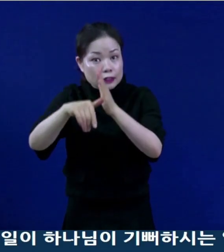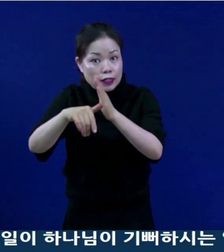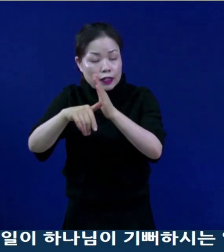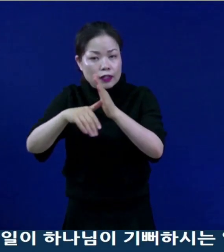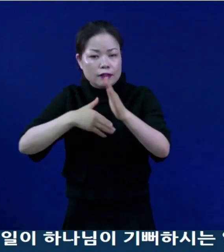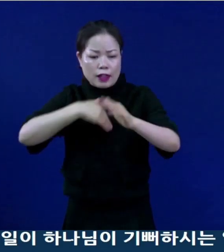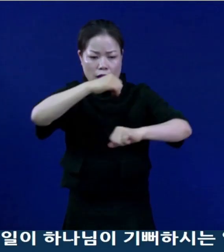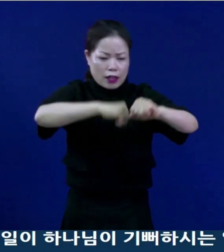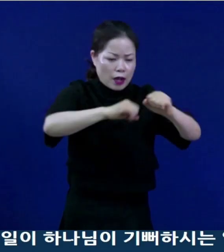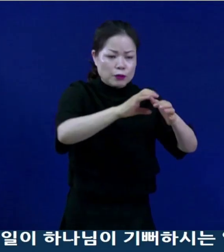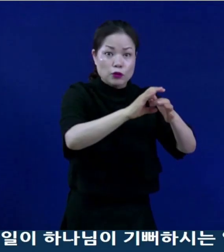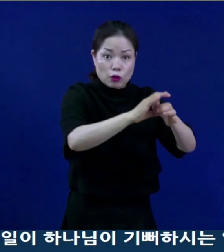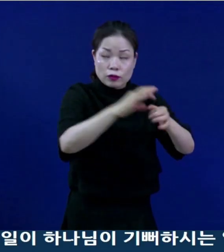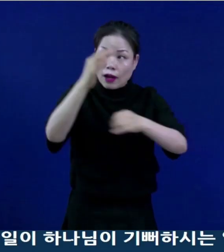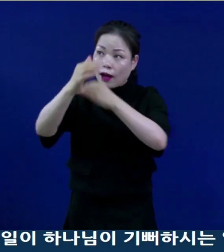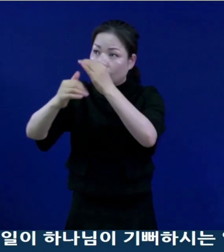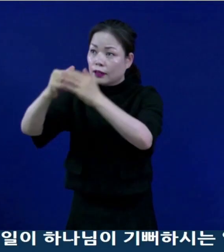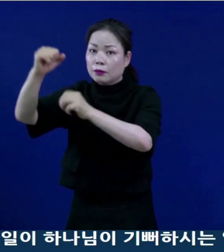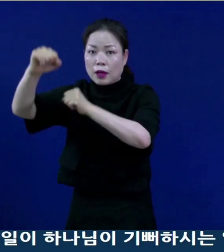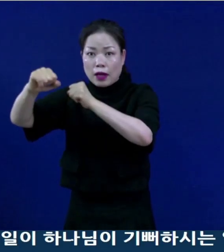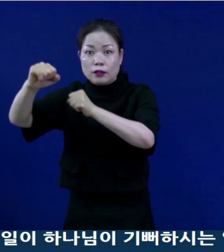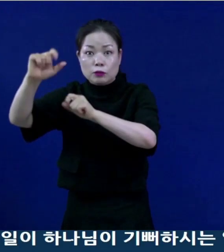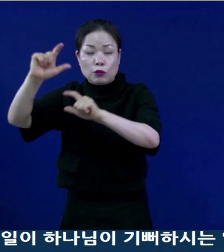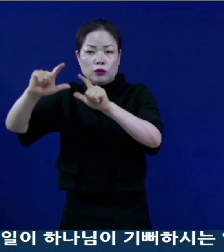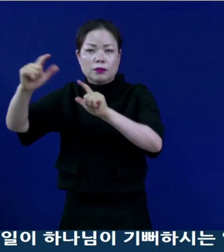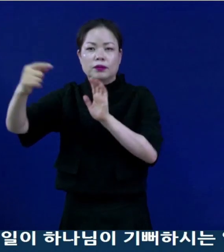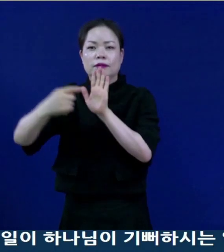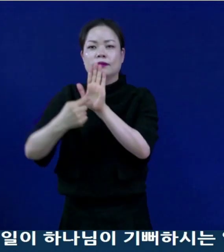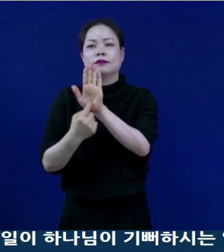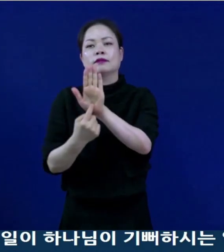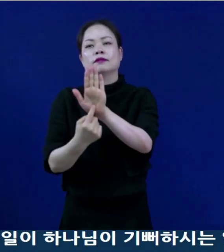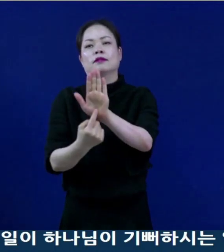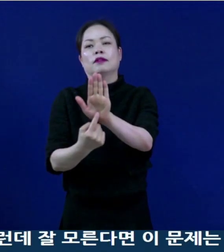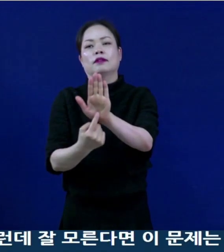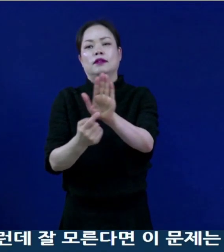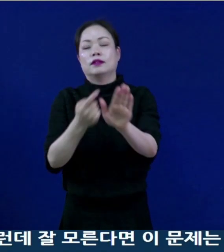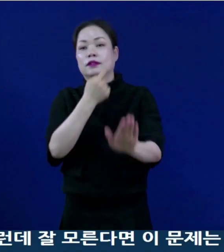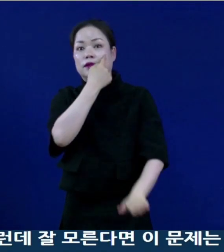것을 통해서 하나님이 행하시는 모습이 나타나 그것이